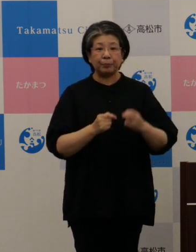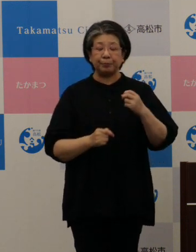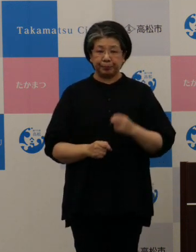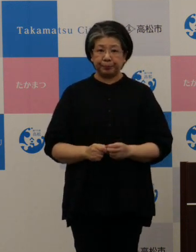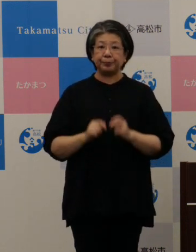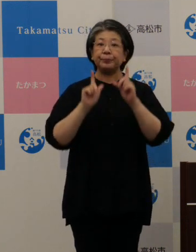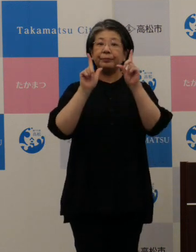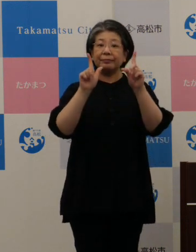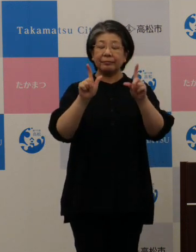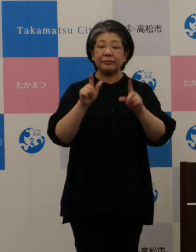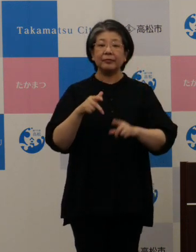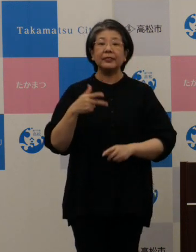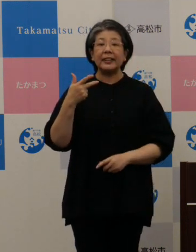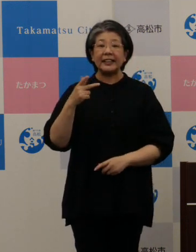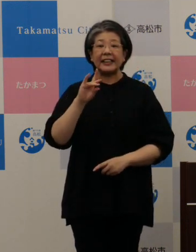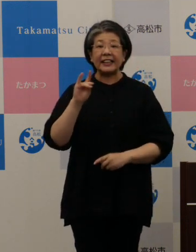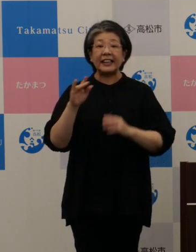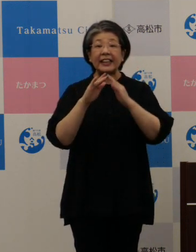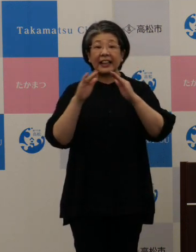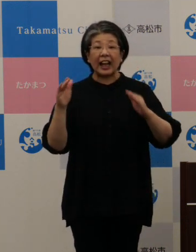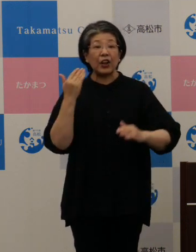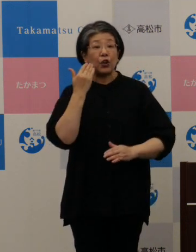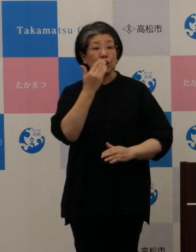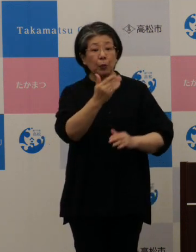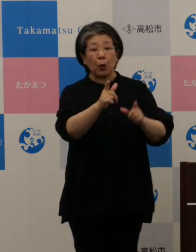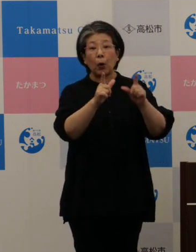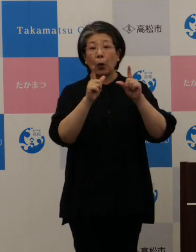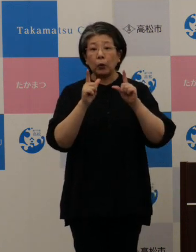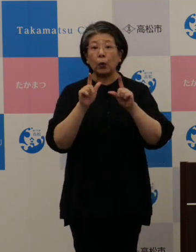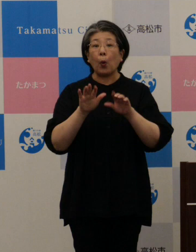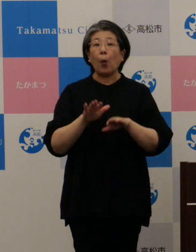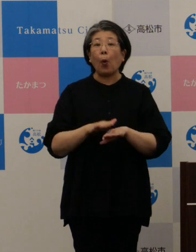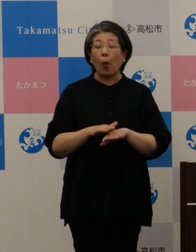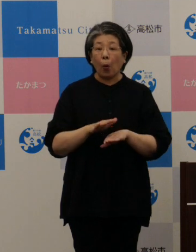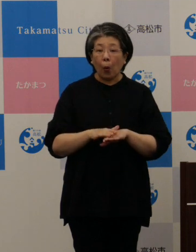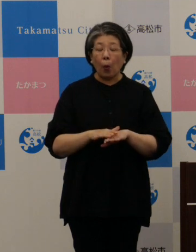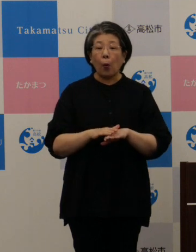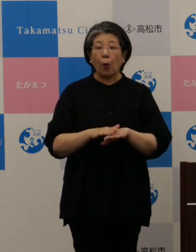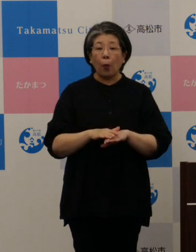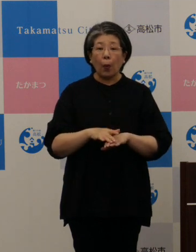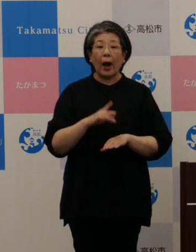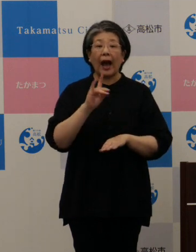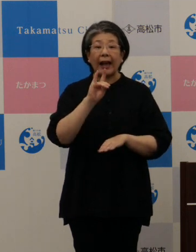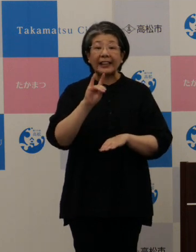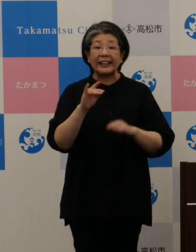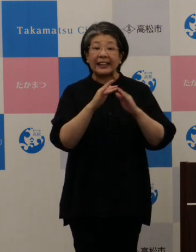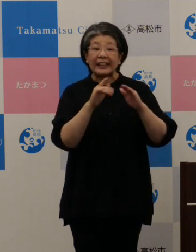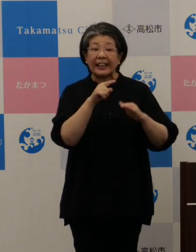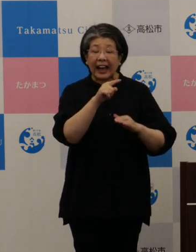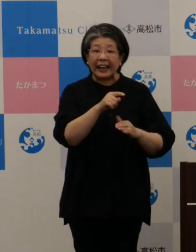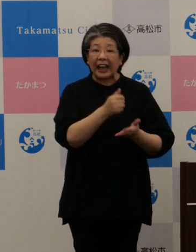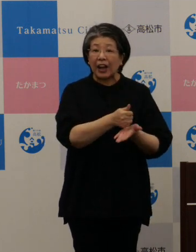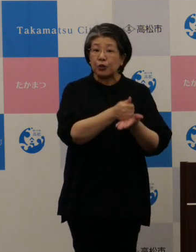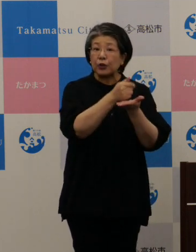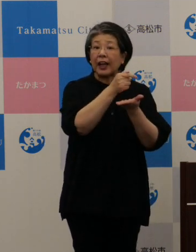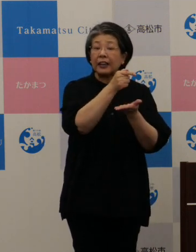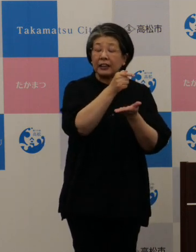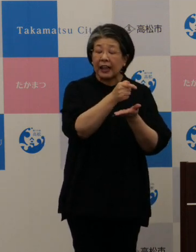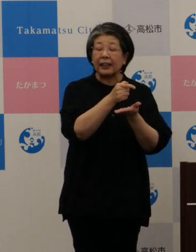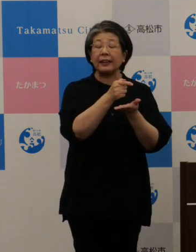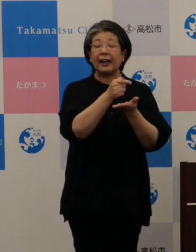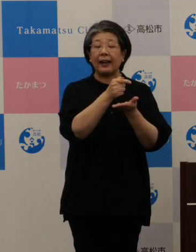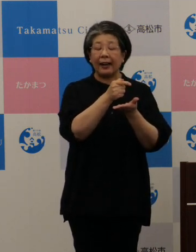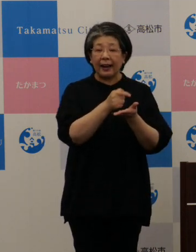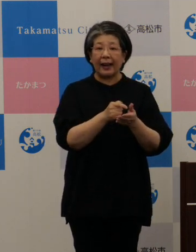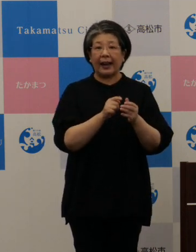の質疑質問のあり方みたいなものにつきましては議会がもちろん主体となって決めていただく